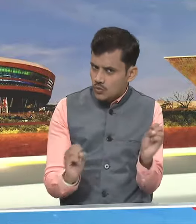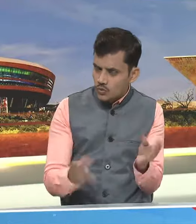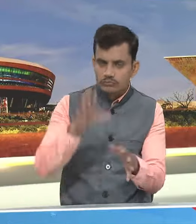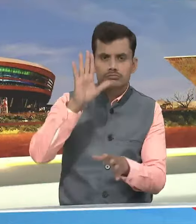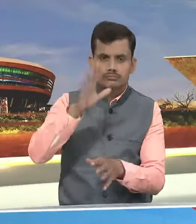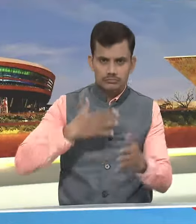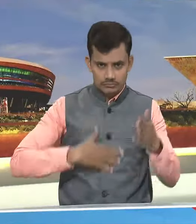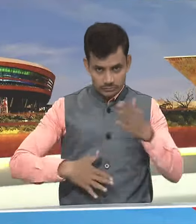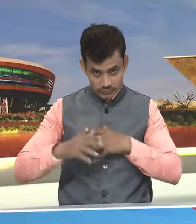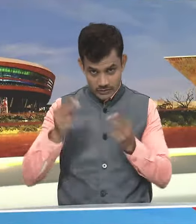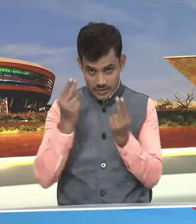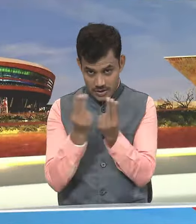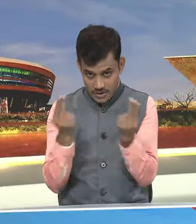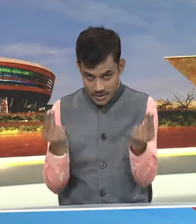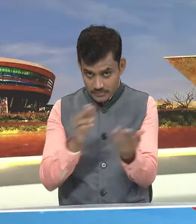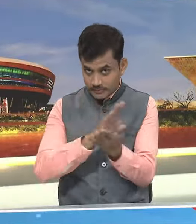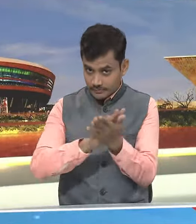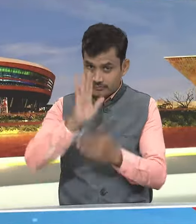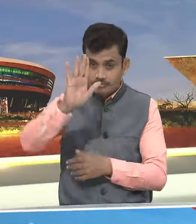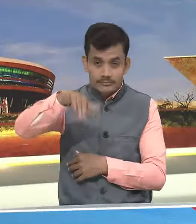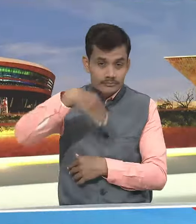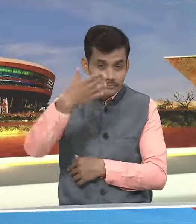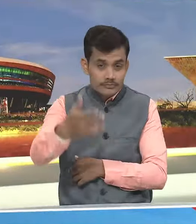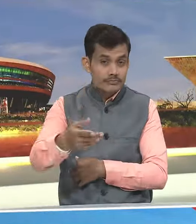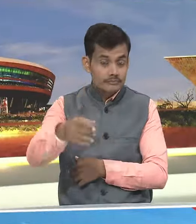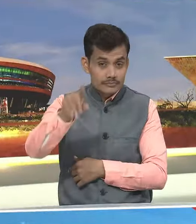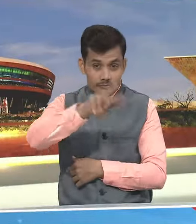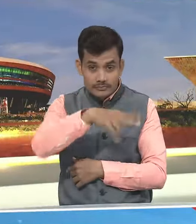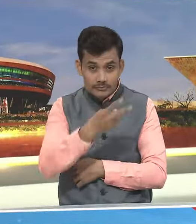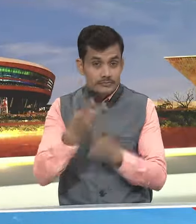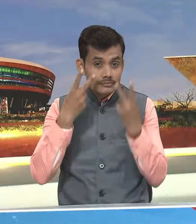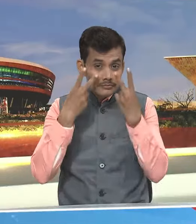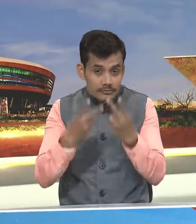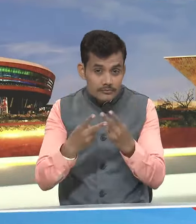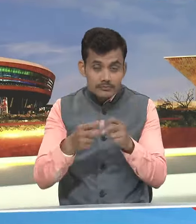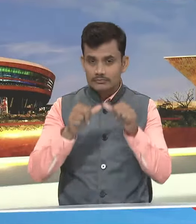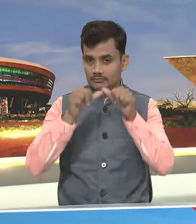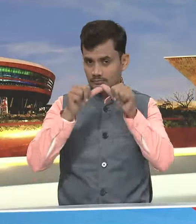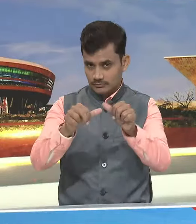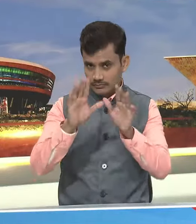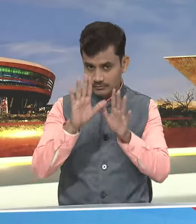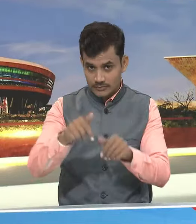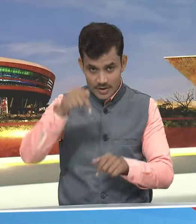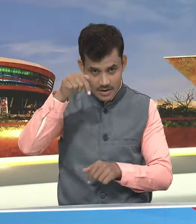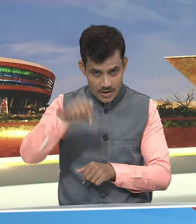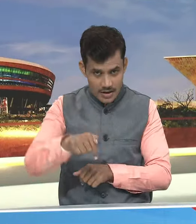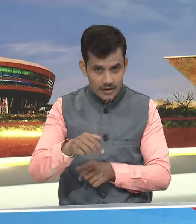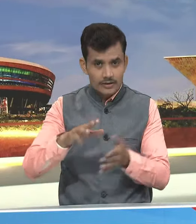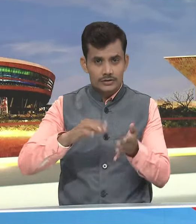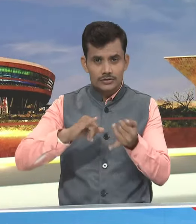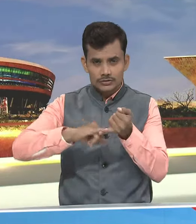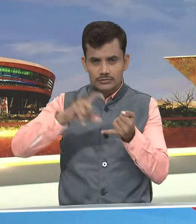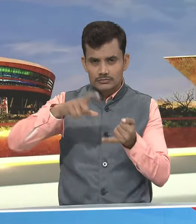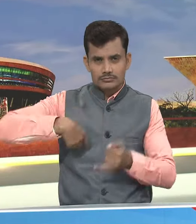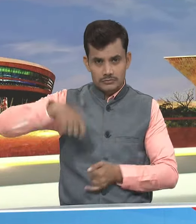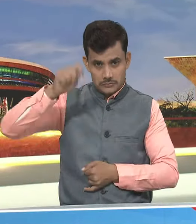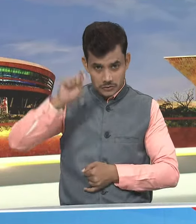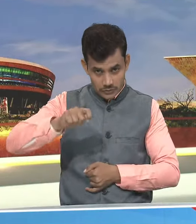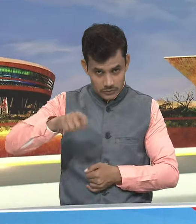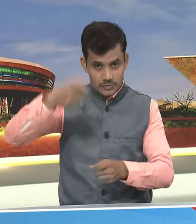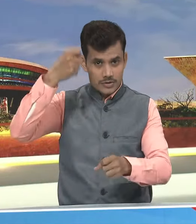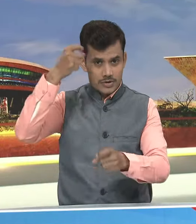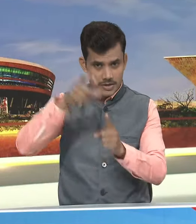स्थिति को देखते हुए निर्णय लिया जाएगा इससे पहले आज सुप्रीम कोर्ट में दिल्ली सरकार ने प्रदूषण को